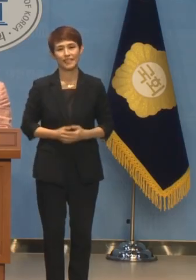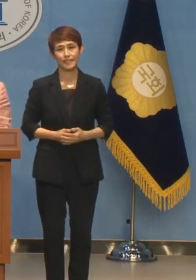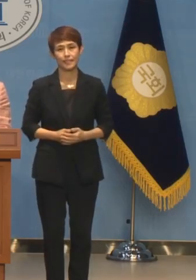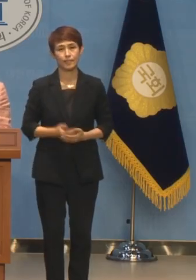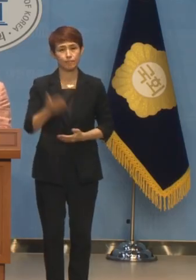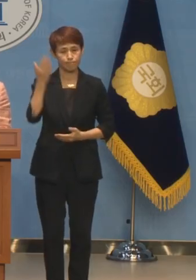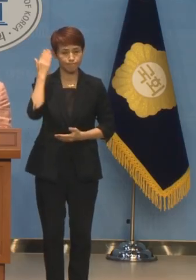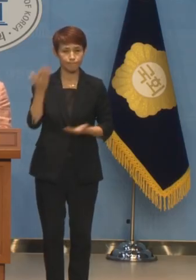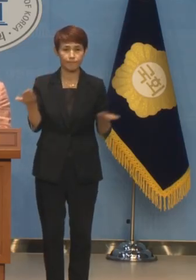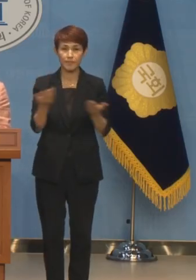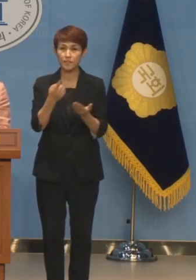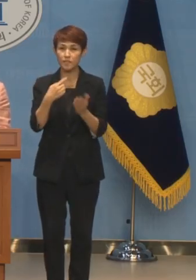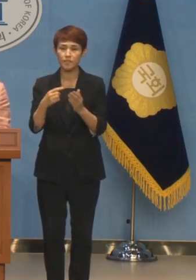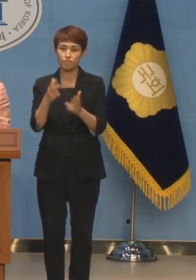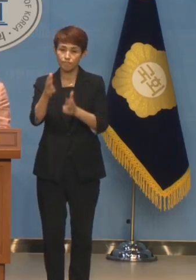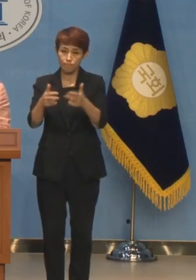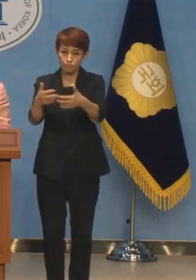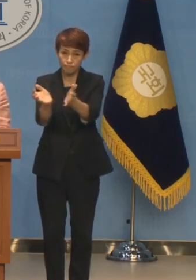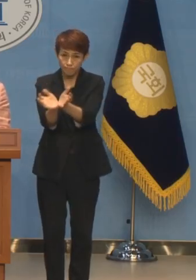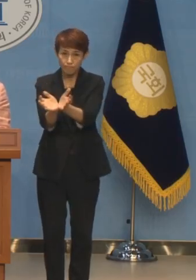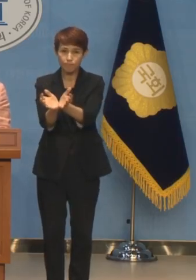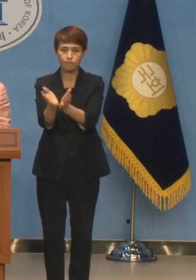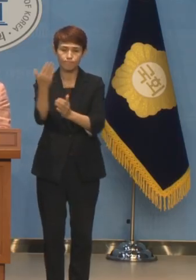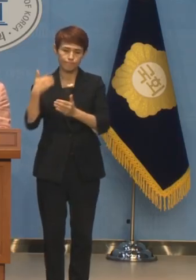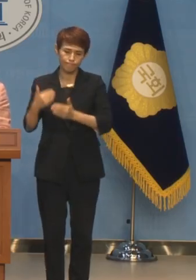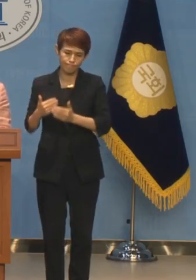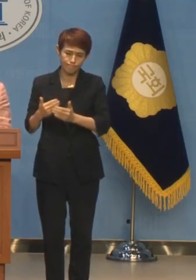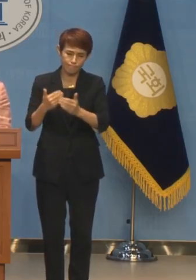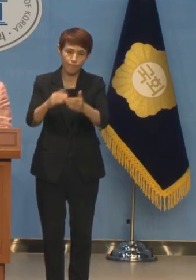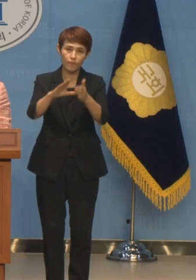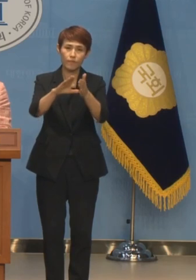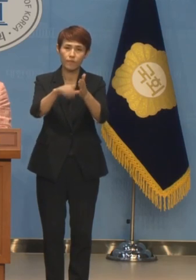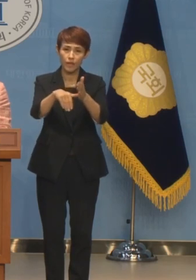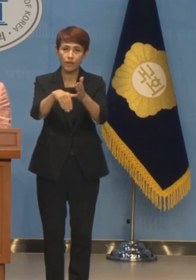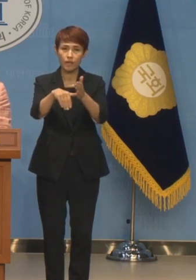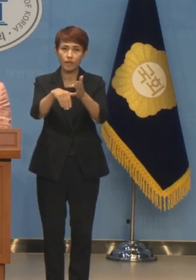사업자가 개별적으로 사업 전 과정을 추진하는